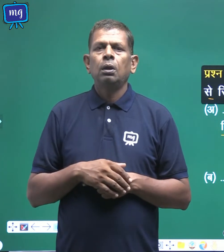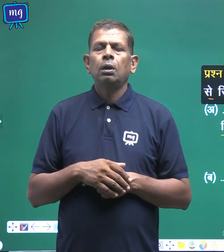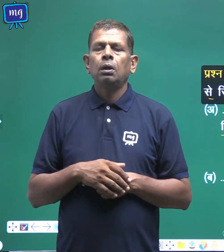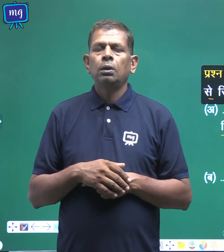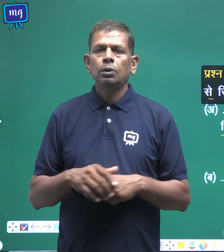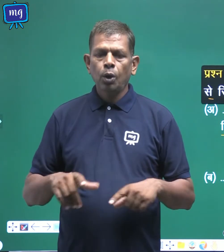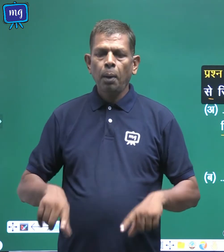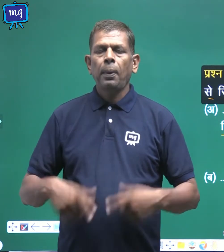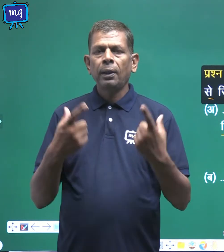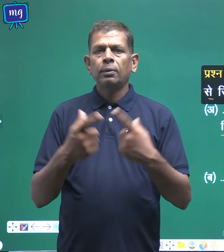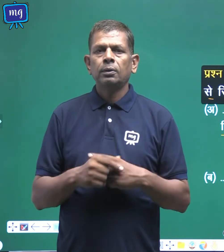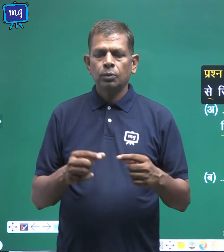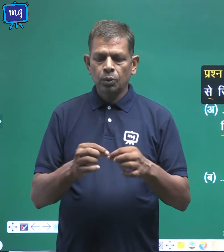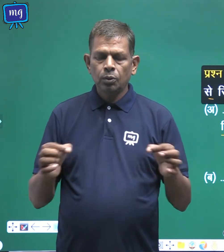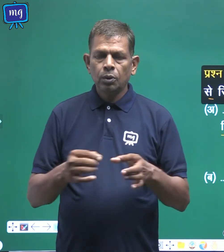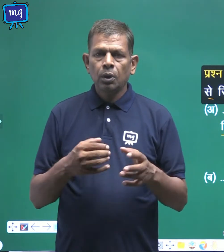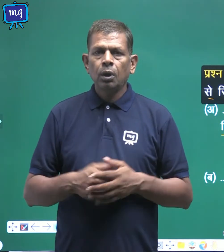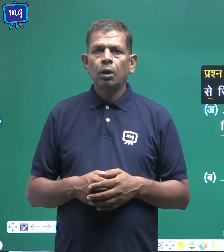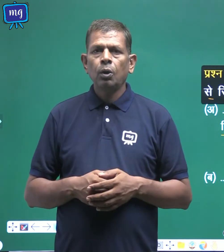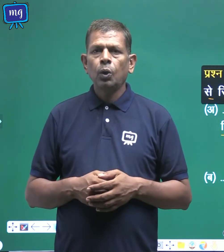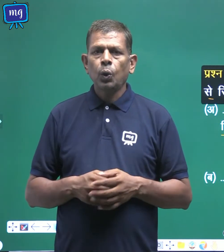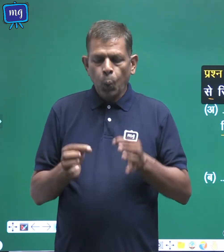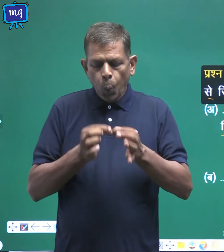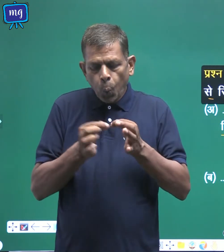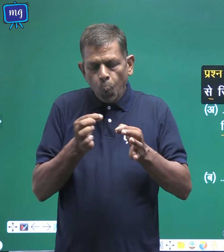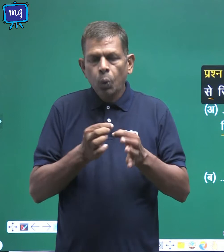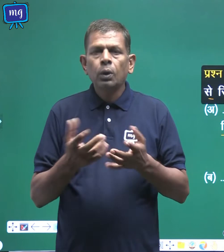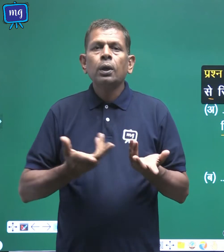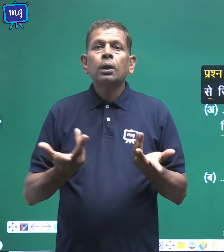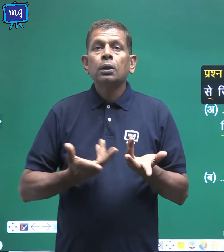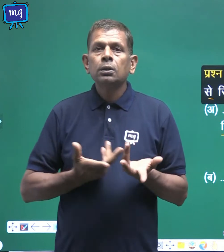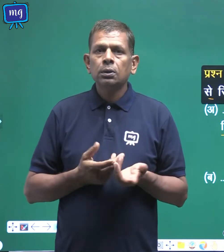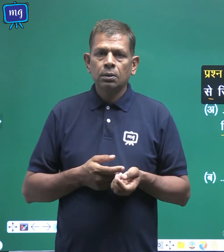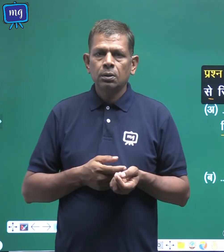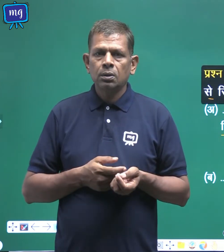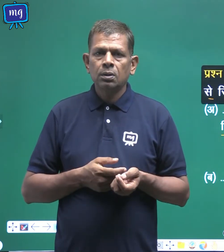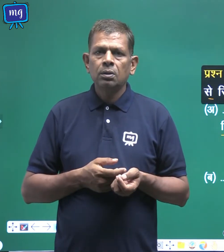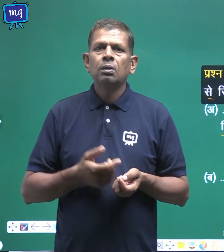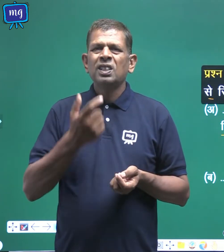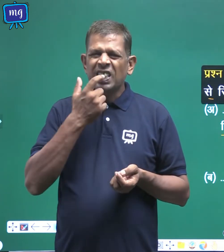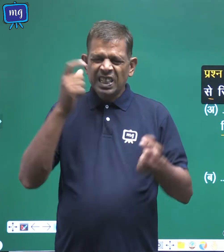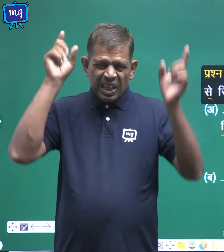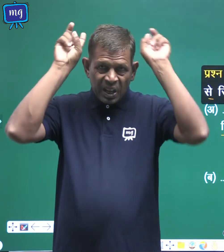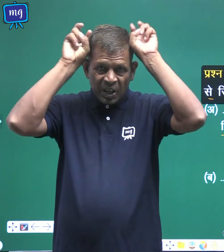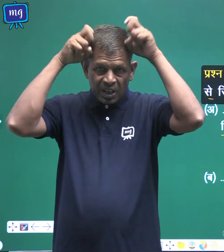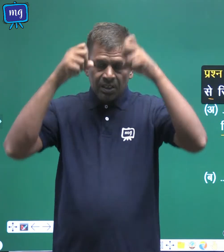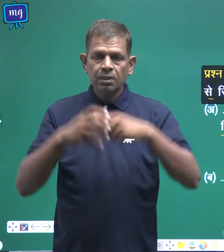हो गया। और ऊन हमें किससे मिलती है? भेड़